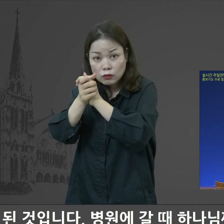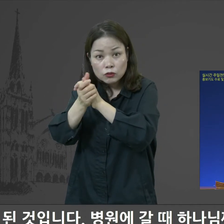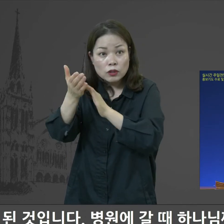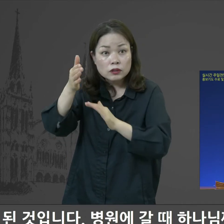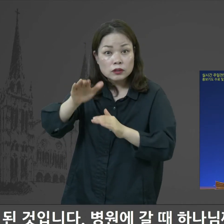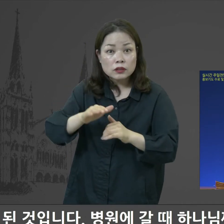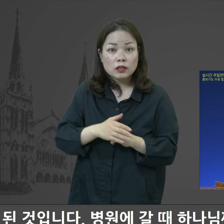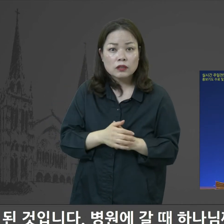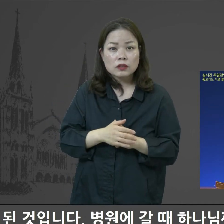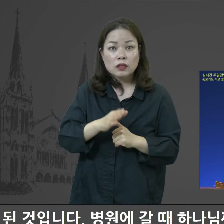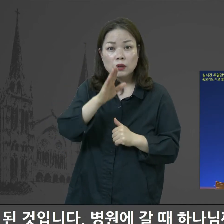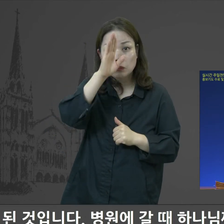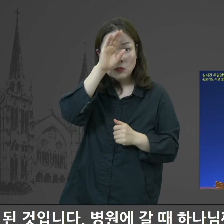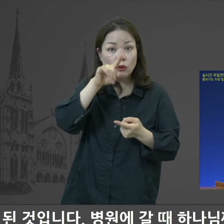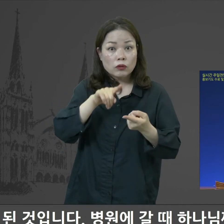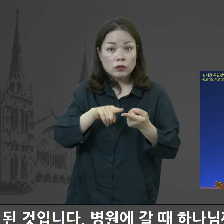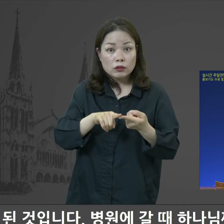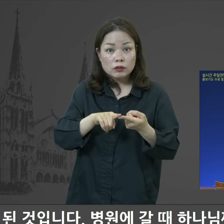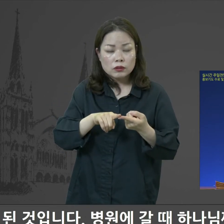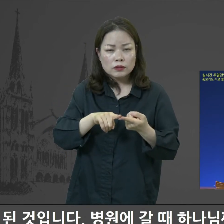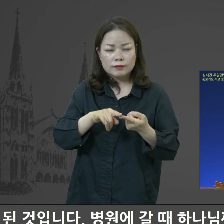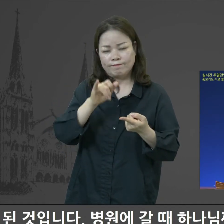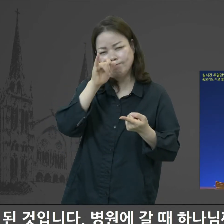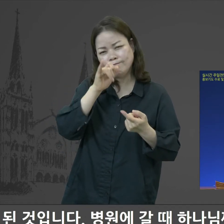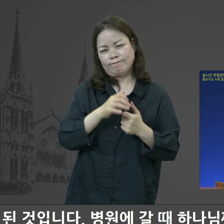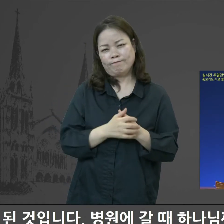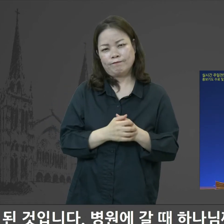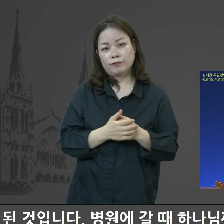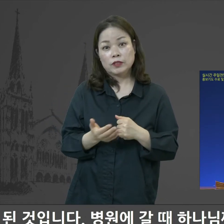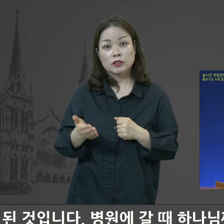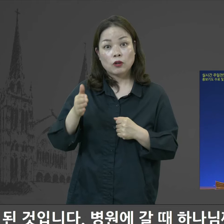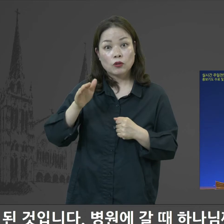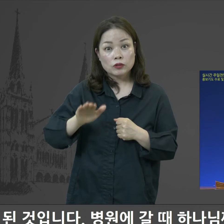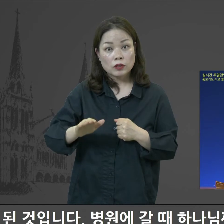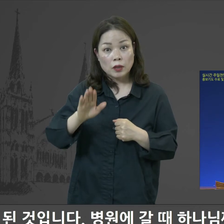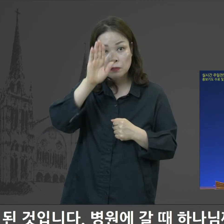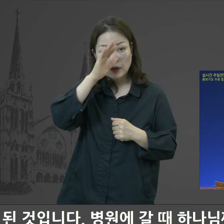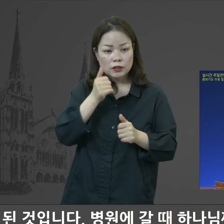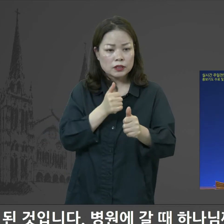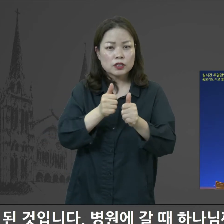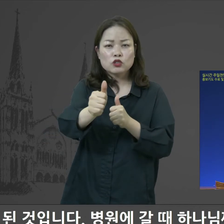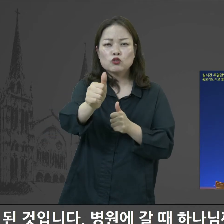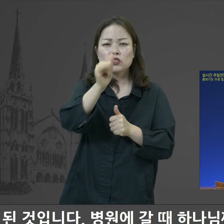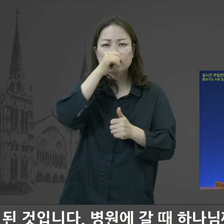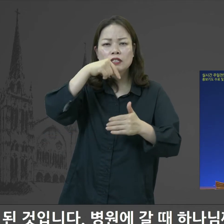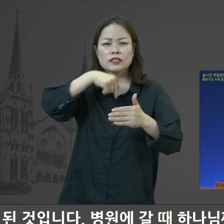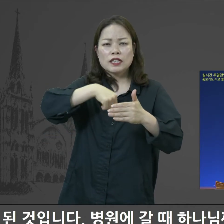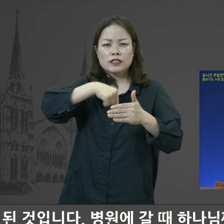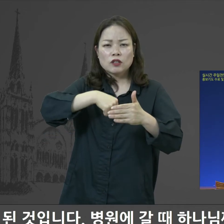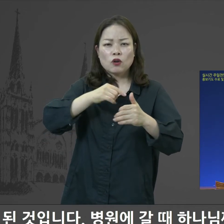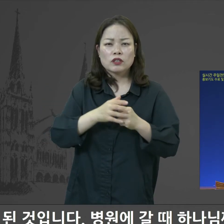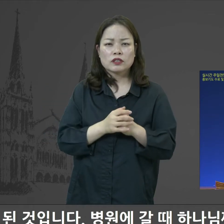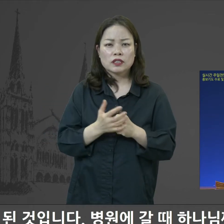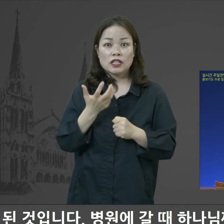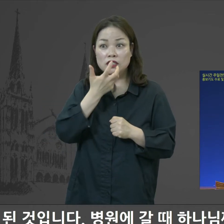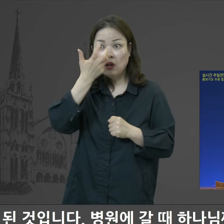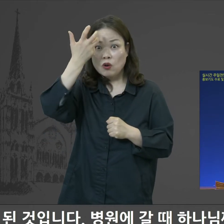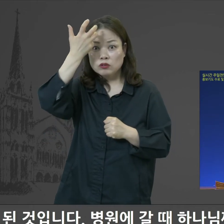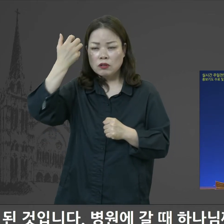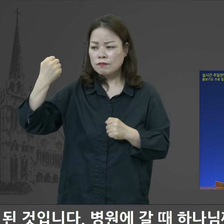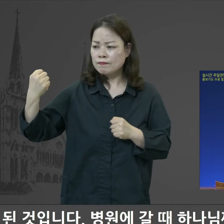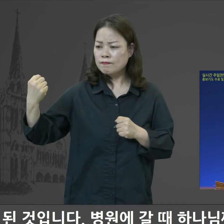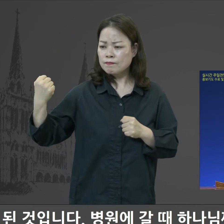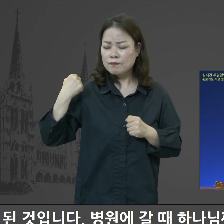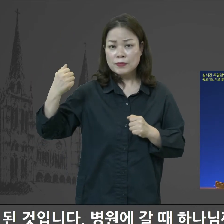기도했는데 병은 그대로 놔두십니다. 그런데 병을 이길 수 있는 내적인 영적인